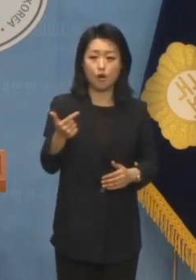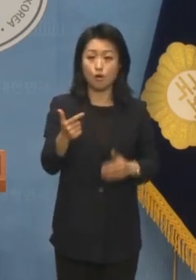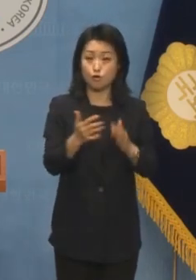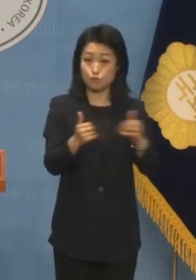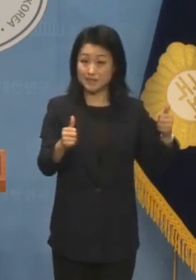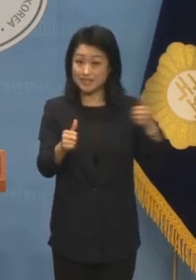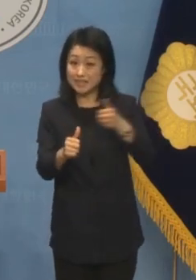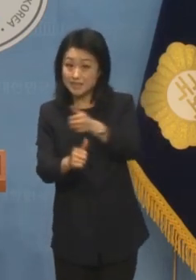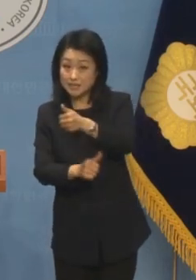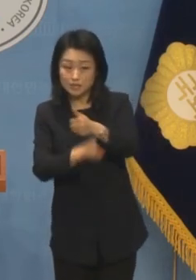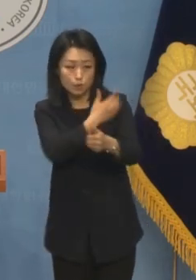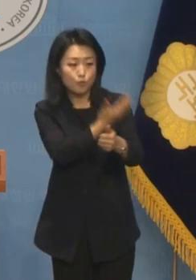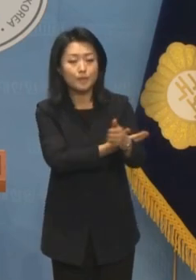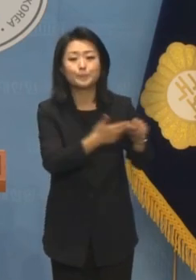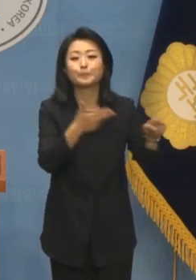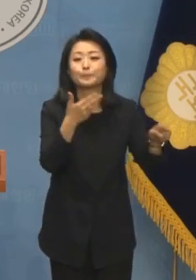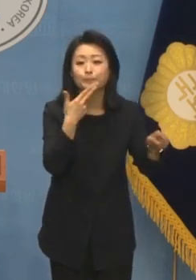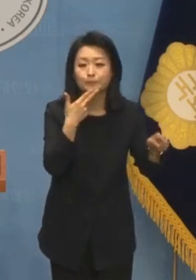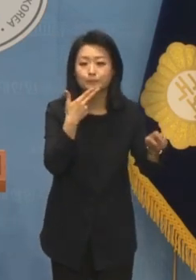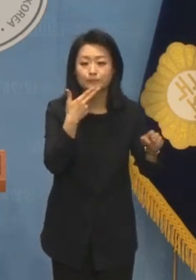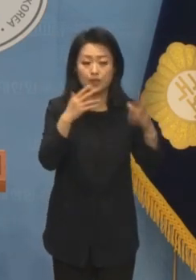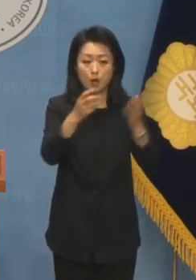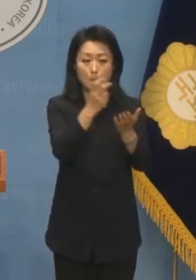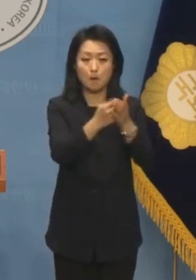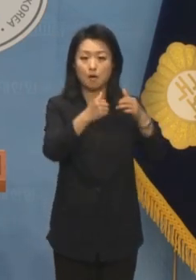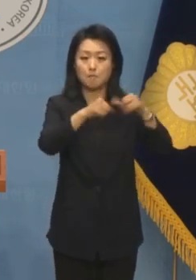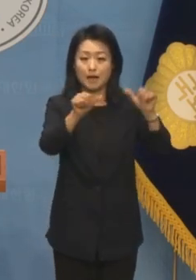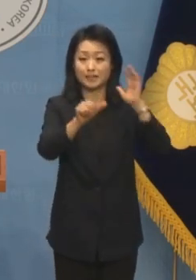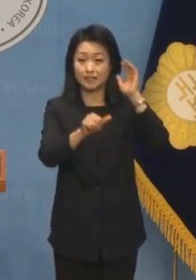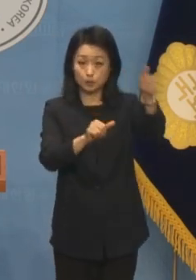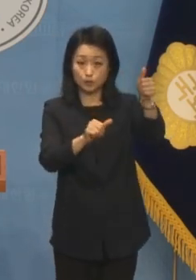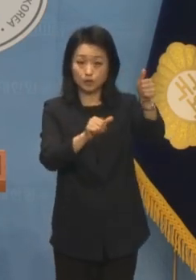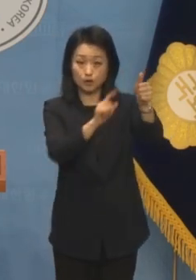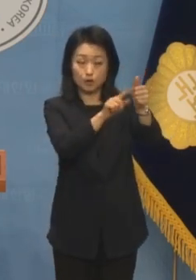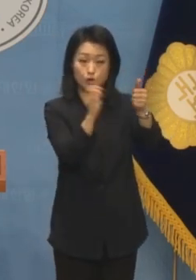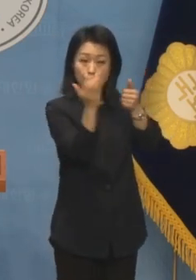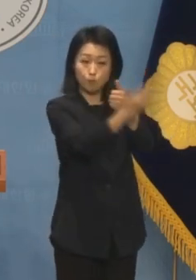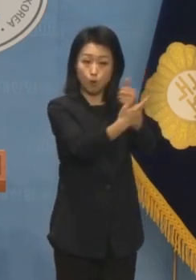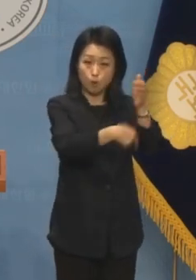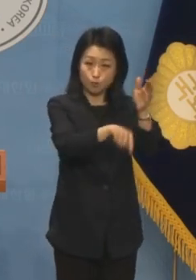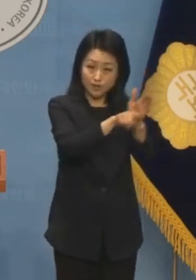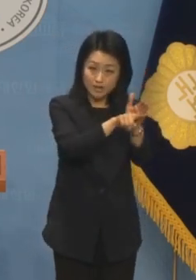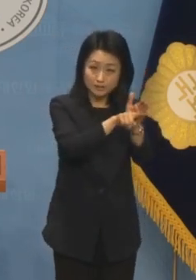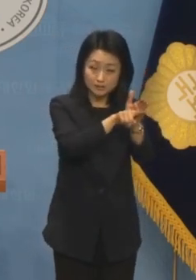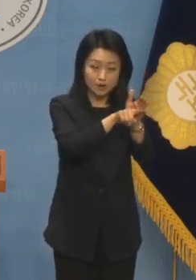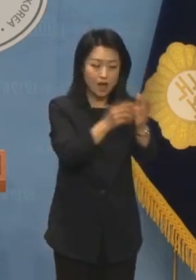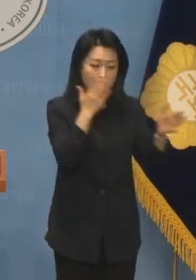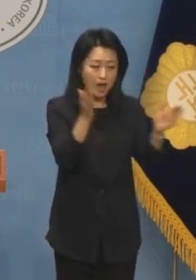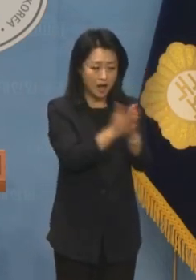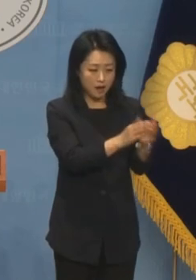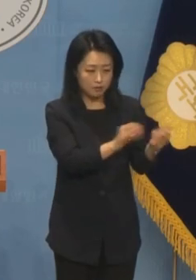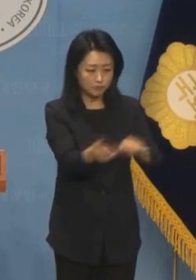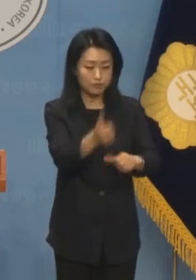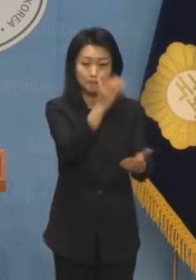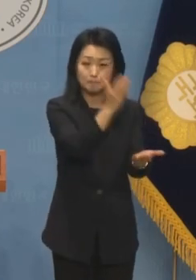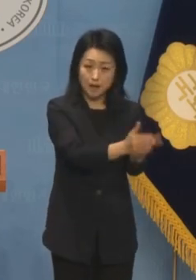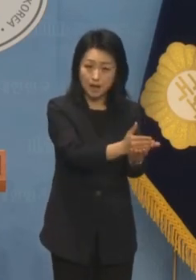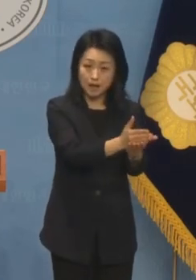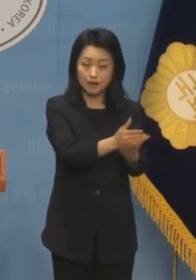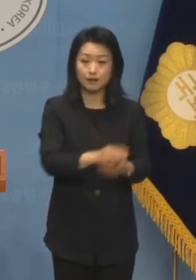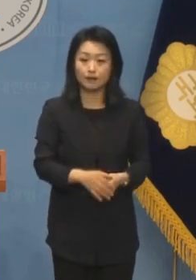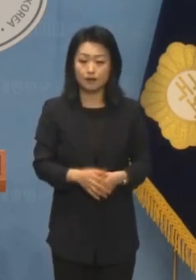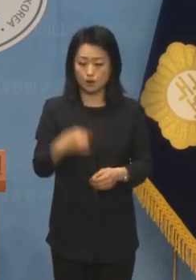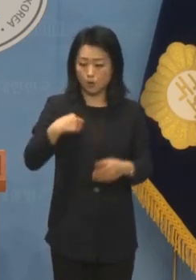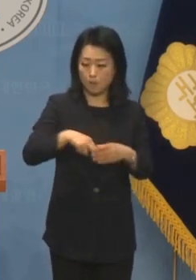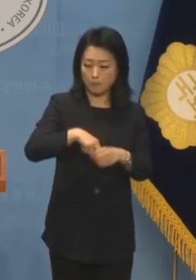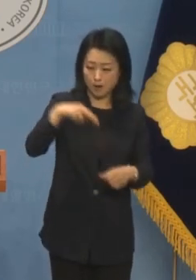권력은 없습니다. 헌법 파괴자 대통령을 위해 침몰하는 정권의 순장조가 되지 마십시오. 벌거벗은